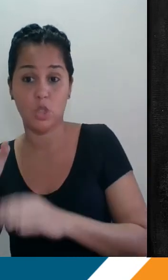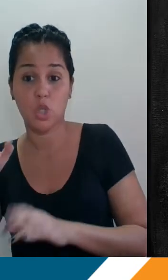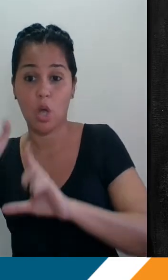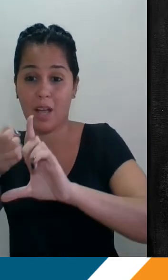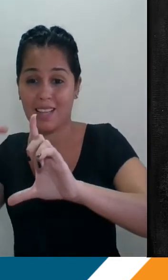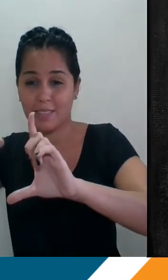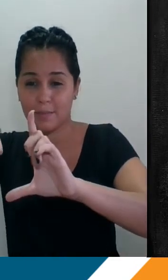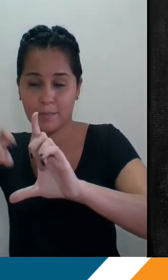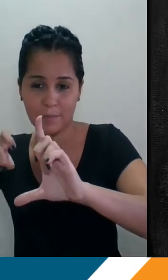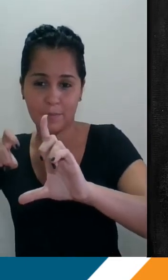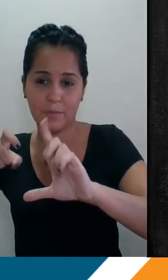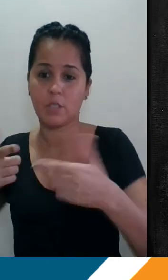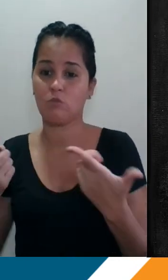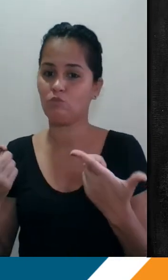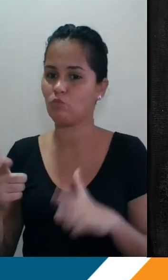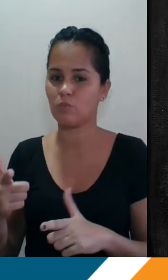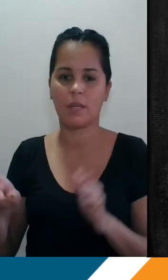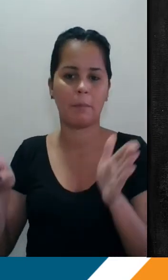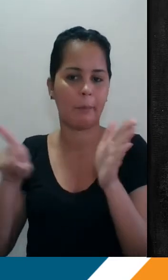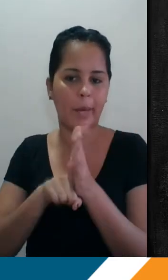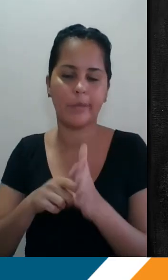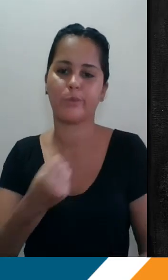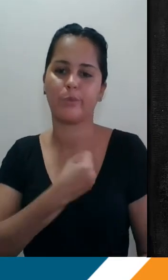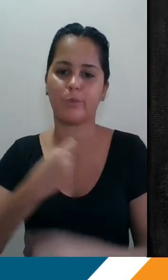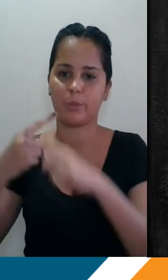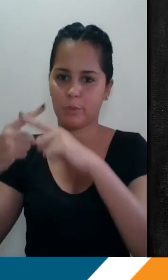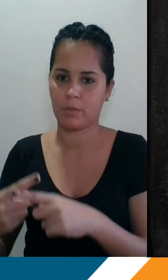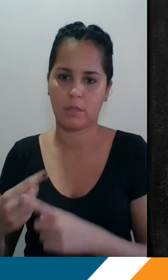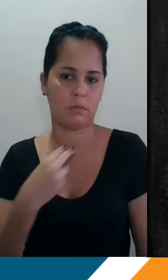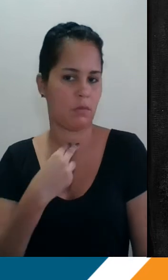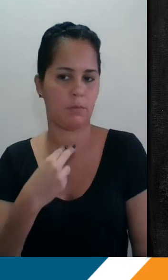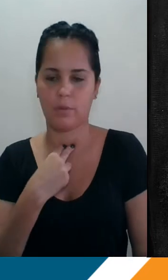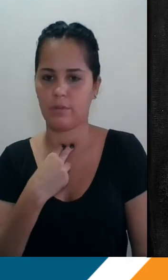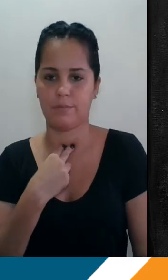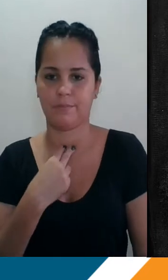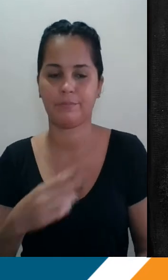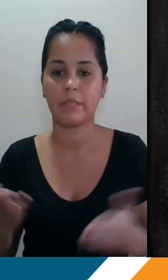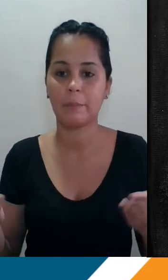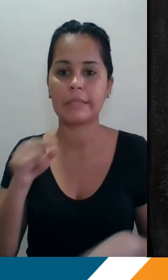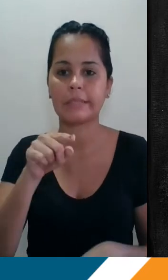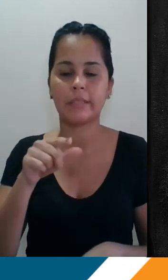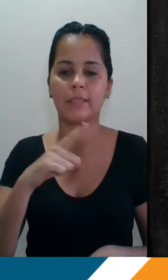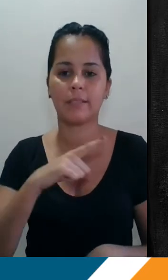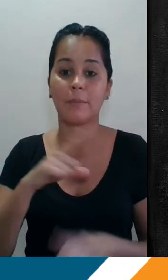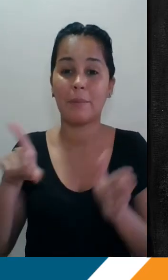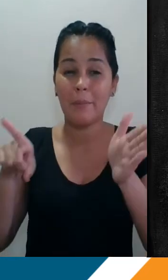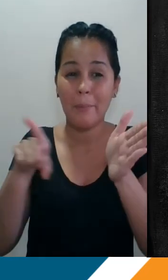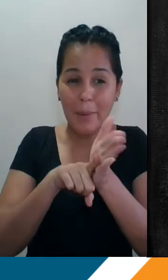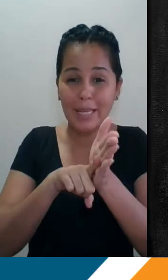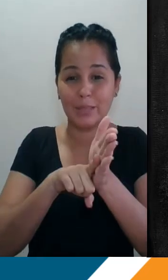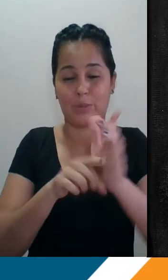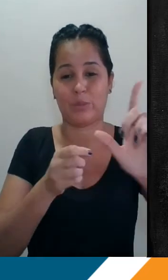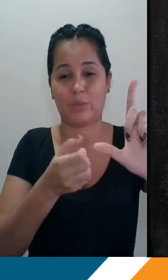logaritmo, ou seja, sem um sinal de menos na frente ou algum número multiplicando ele. Então, como no caso aqui nós temos menos